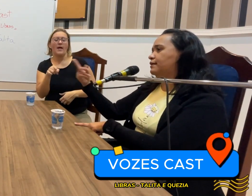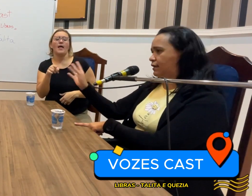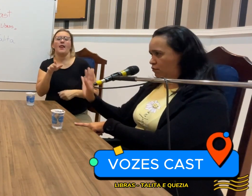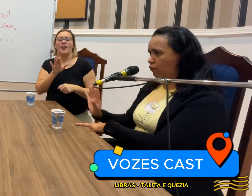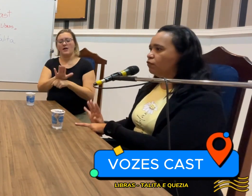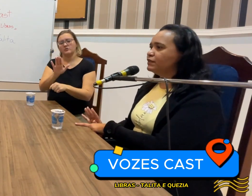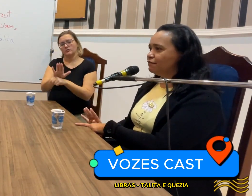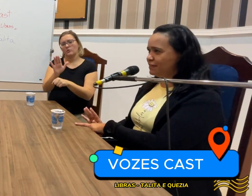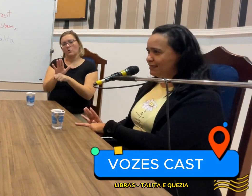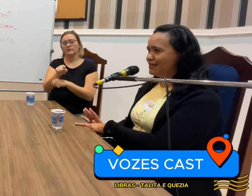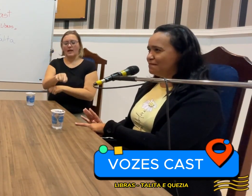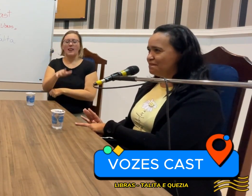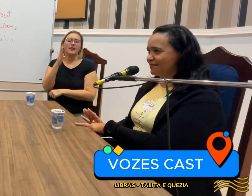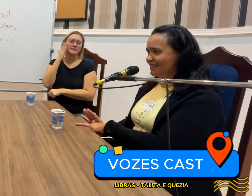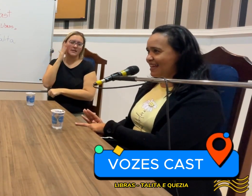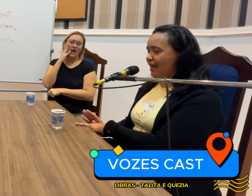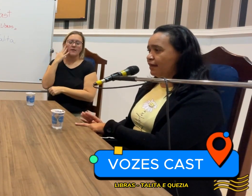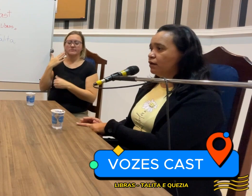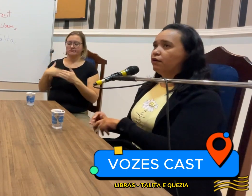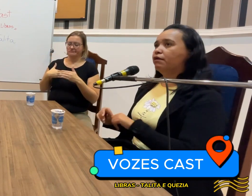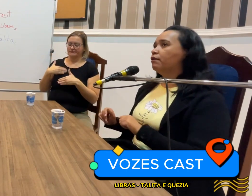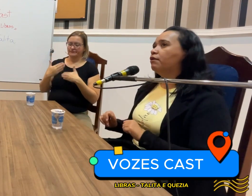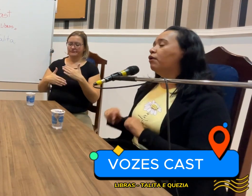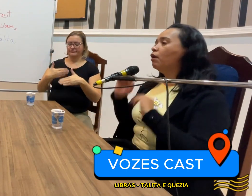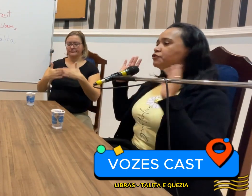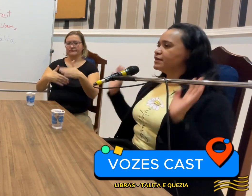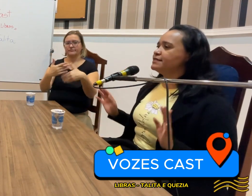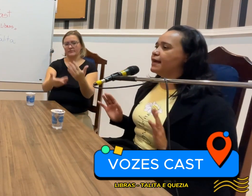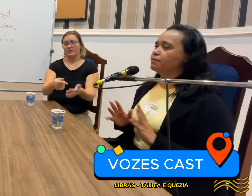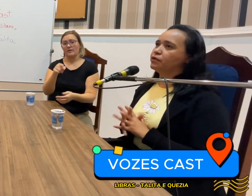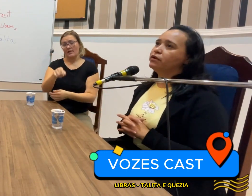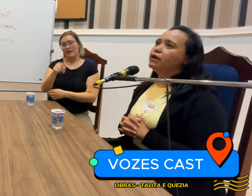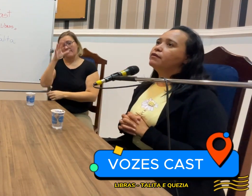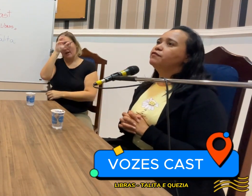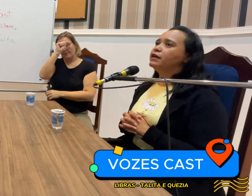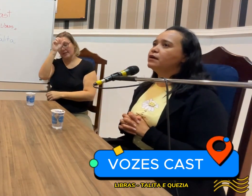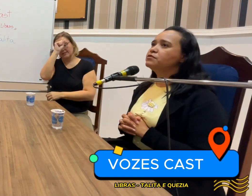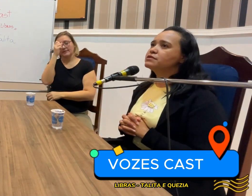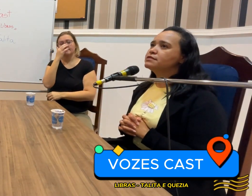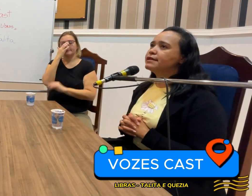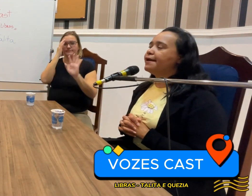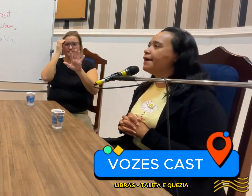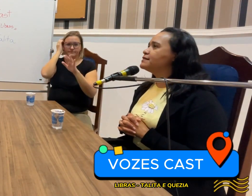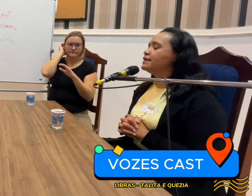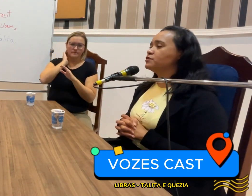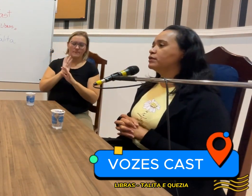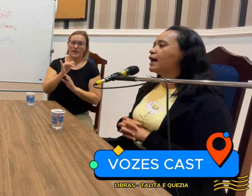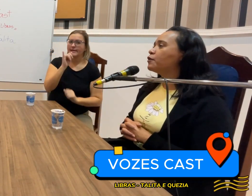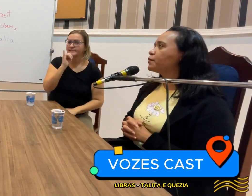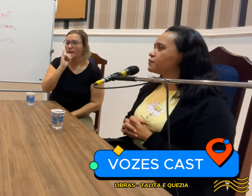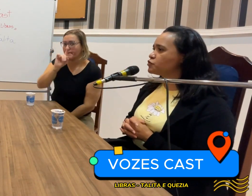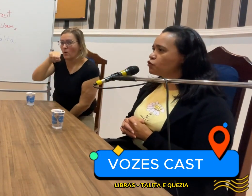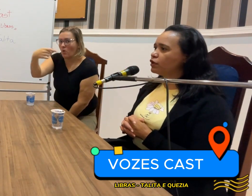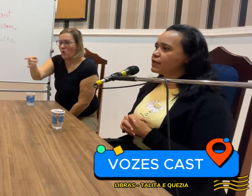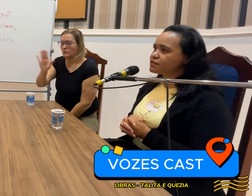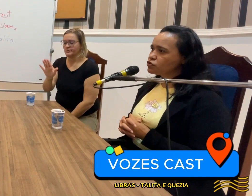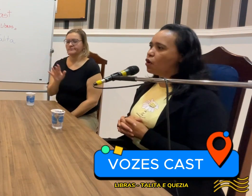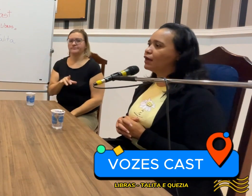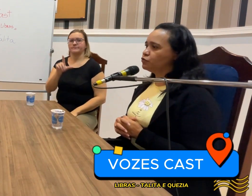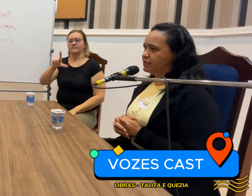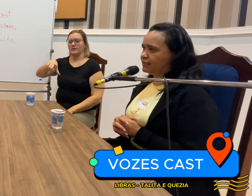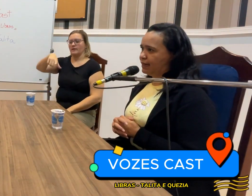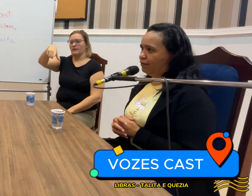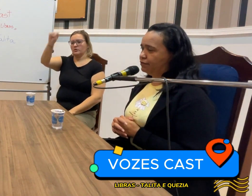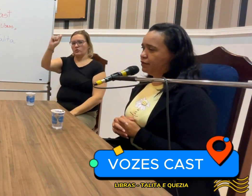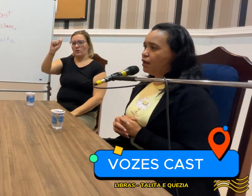continuar aprendendo ao longo da vida, né? Outro exemplo. Vamos selecionar o professor da